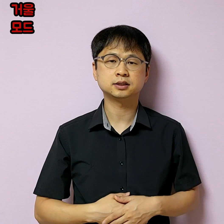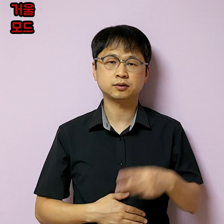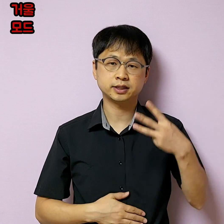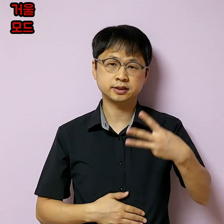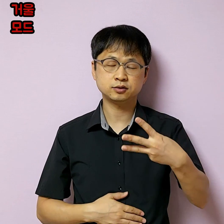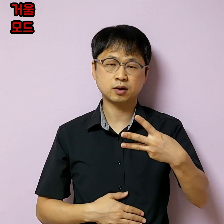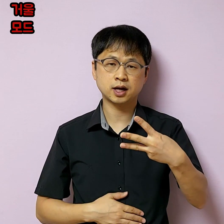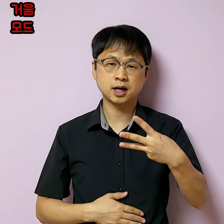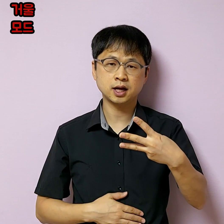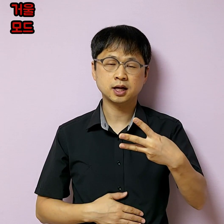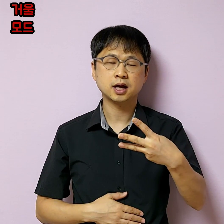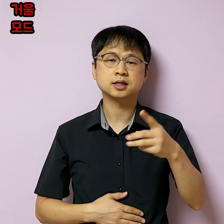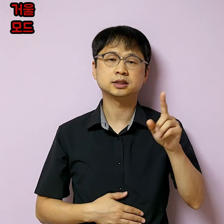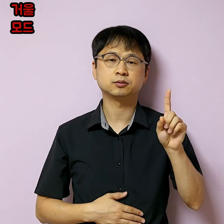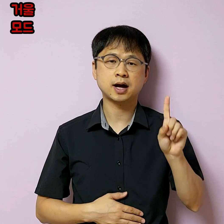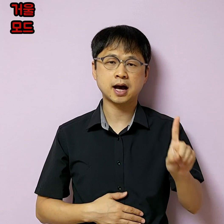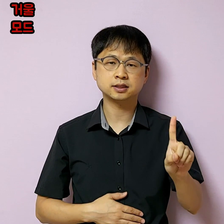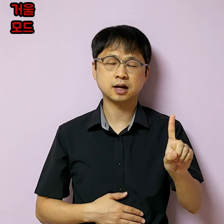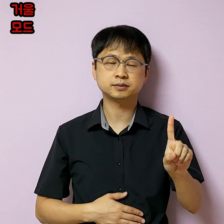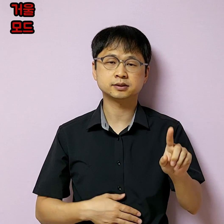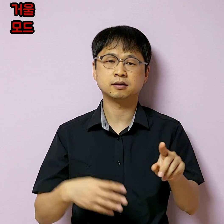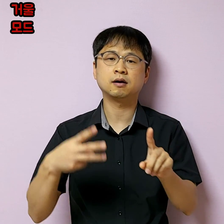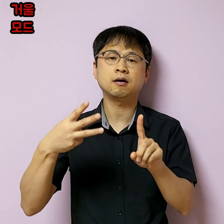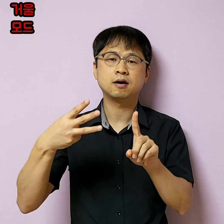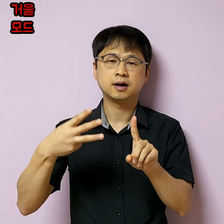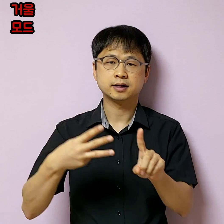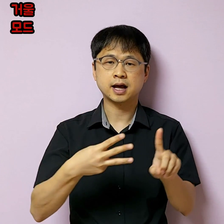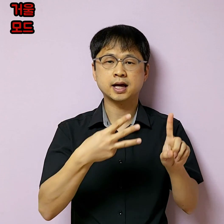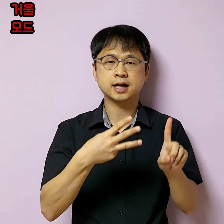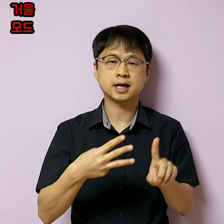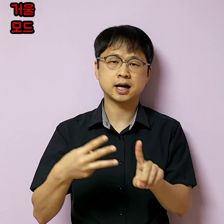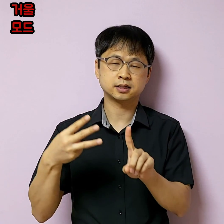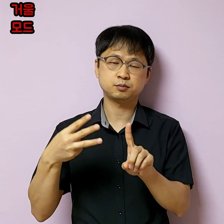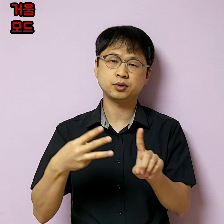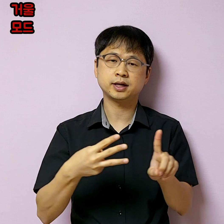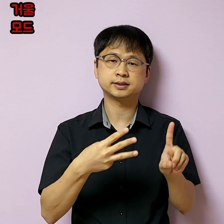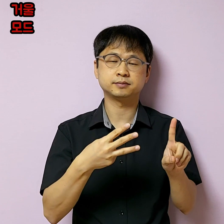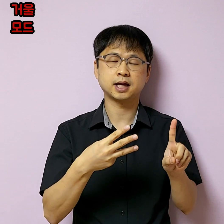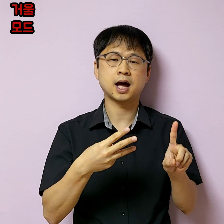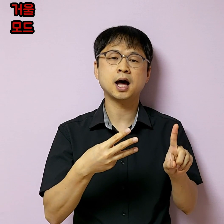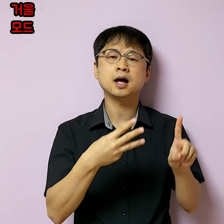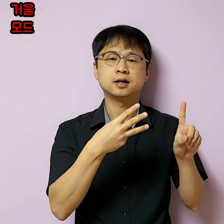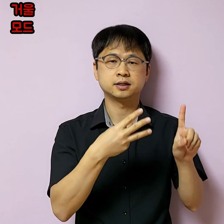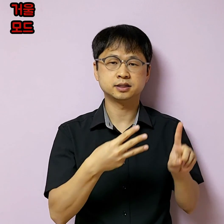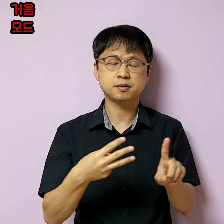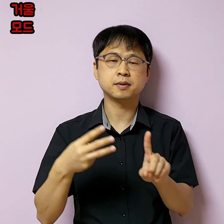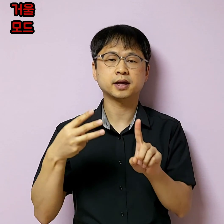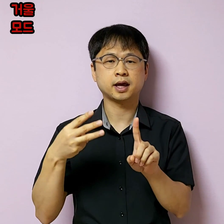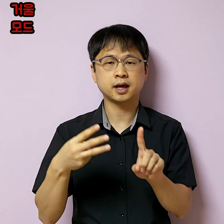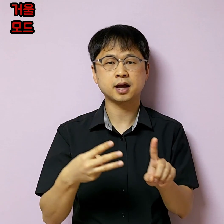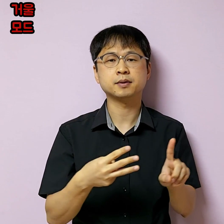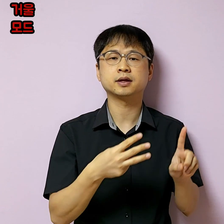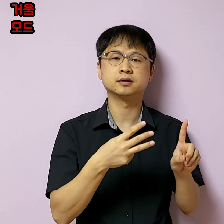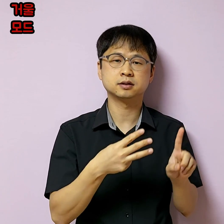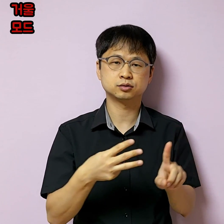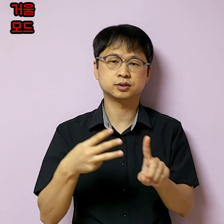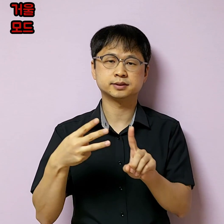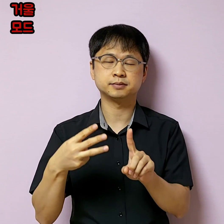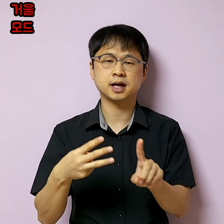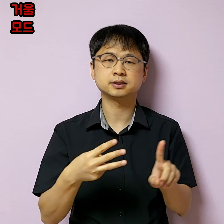한글지와 리을과 한글지와 아를 합쳐서 라라라를 표현하였습니다. 리듬에 맞게 가볍게 흔들어 주었습니다.